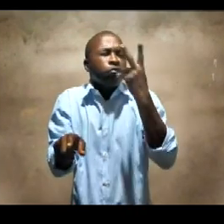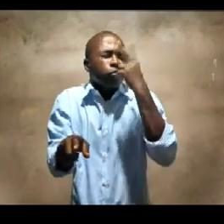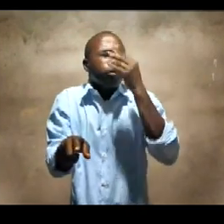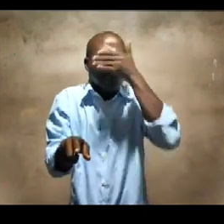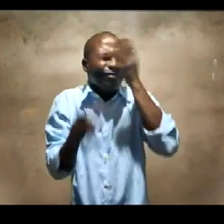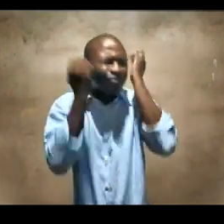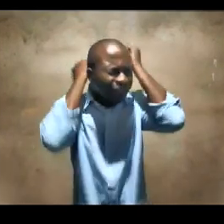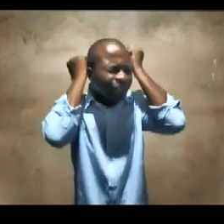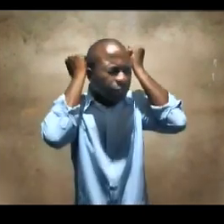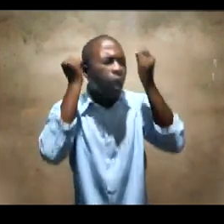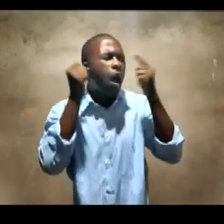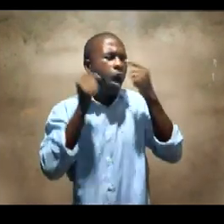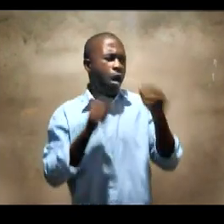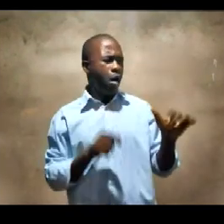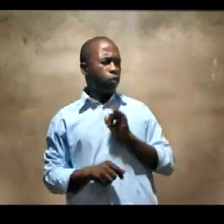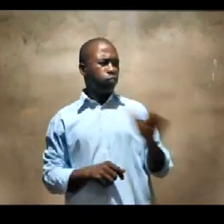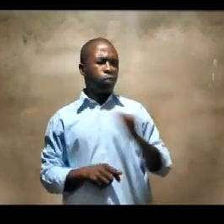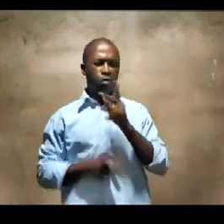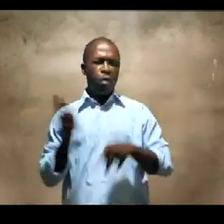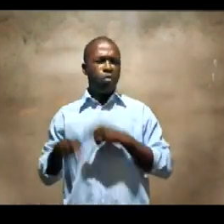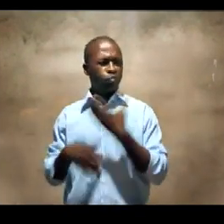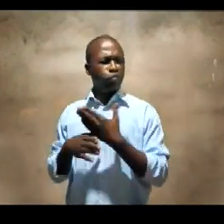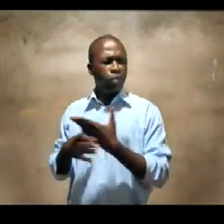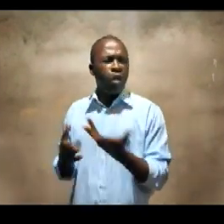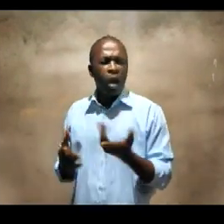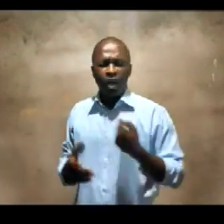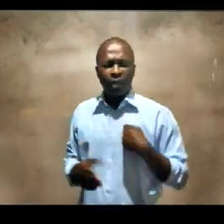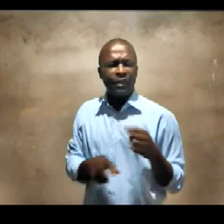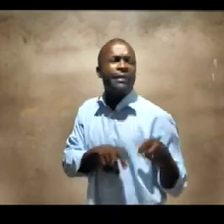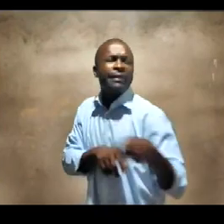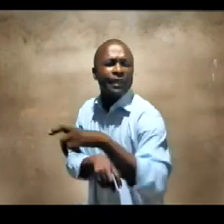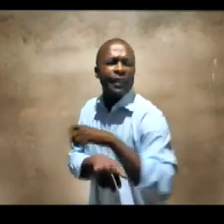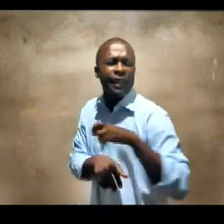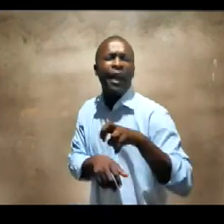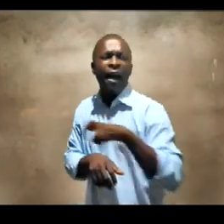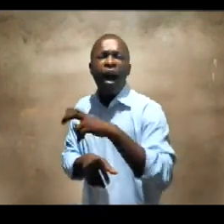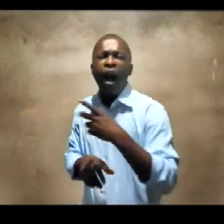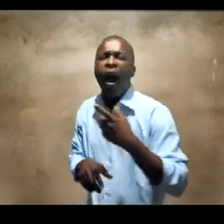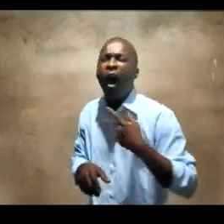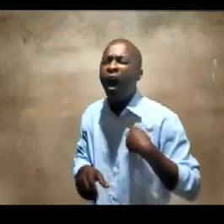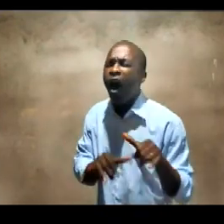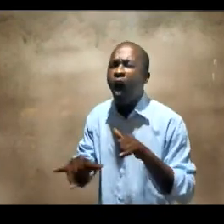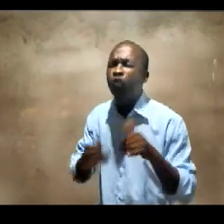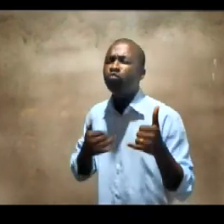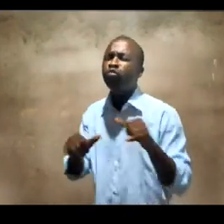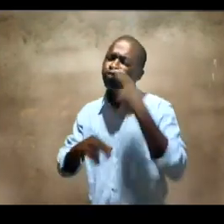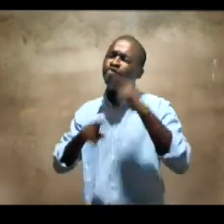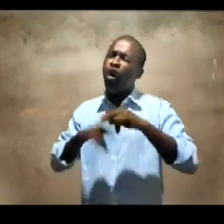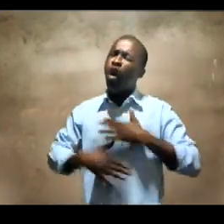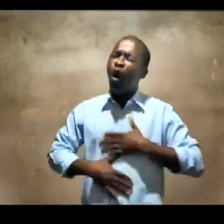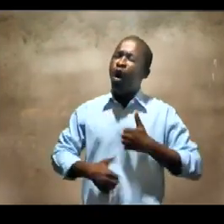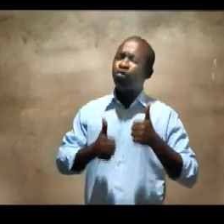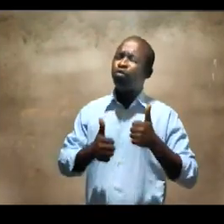zone de confort. Ils apprennent à solliciter leurs autres sens, qu'ils ne mettent pas en éveil